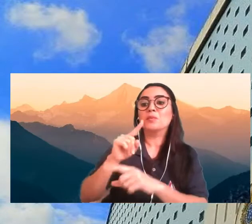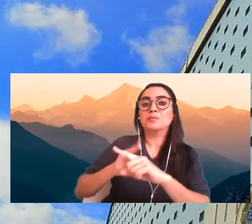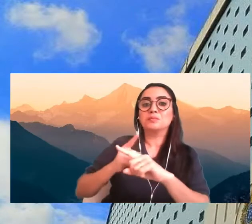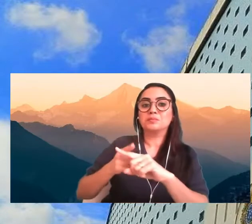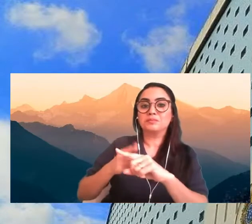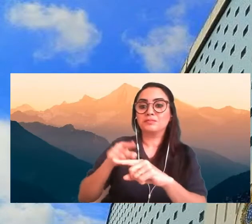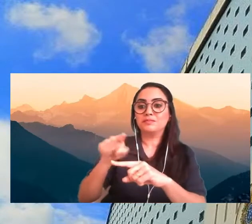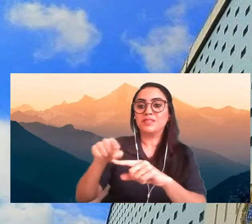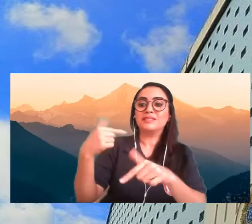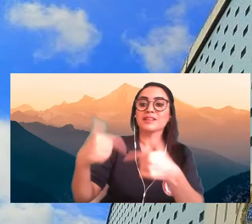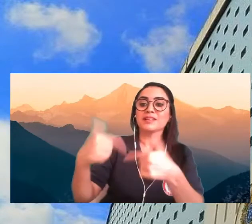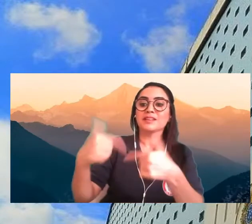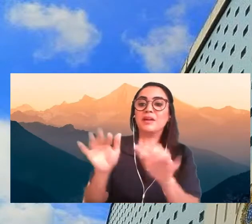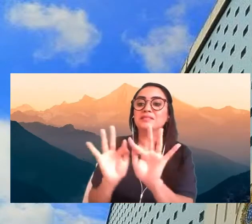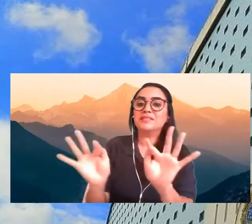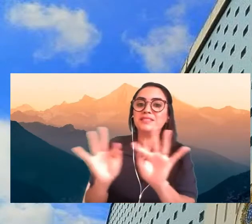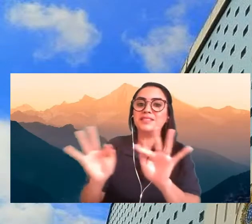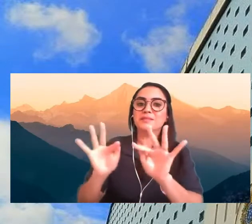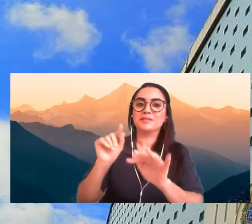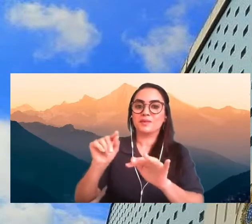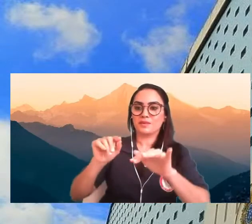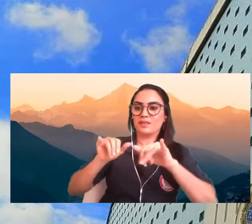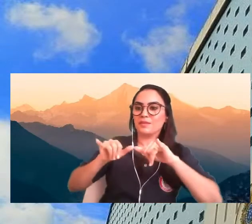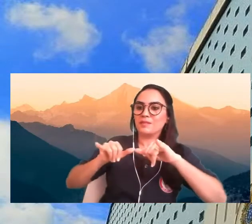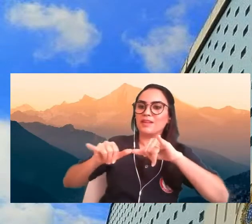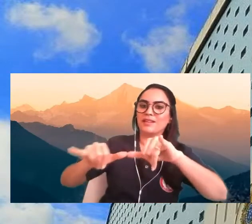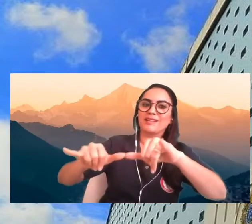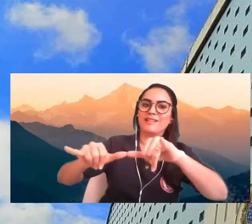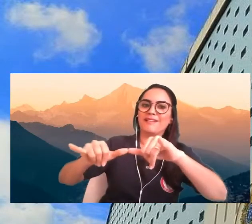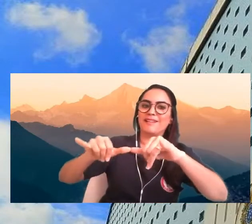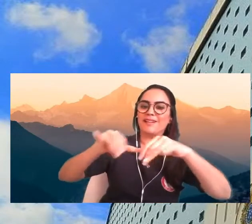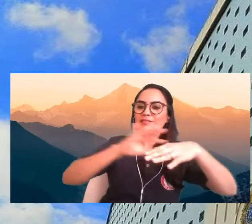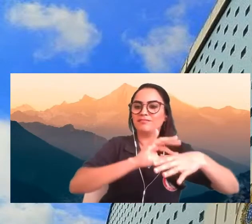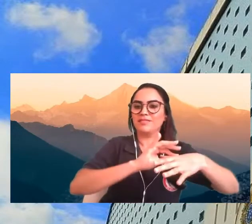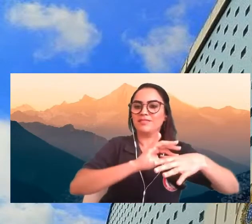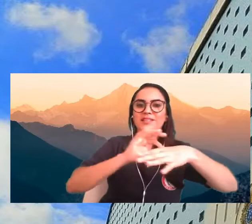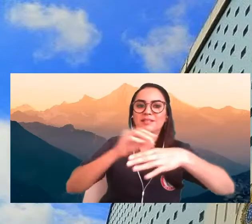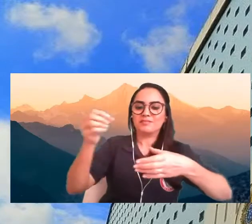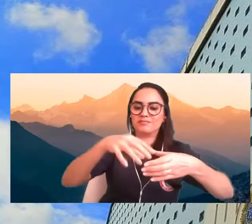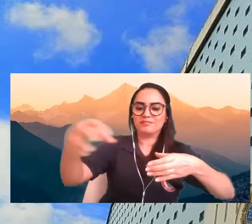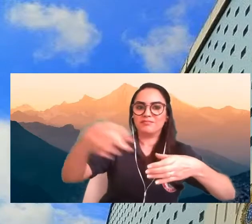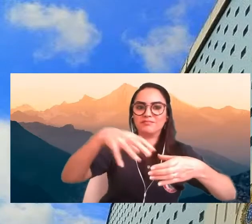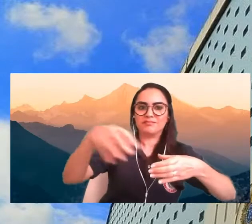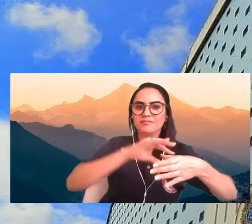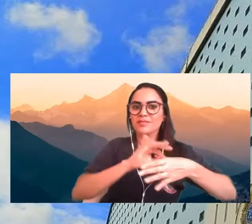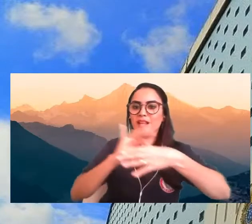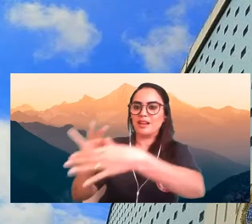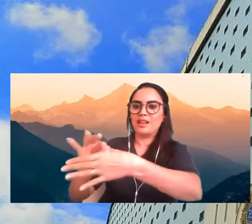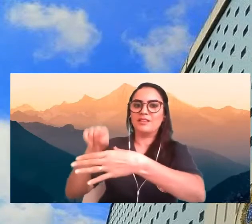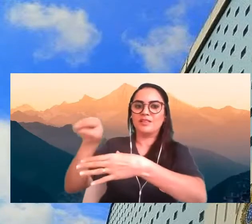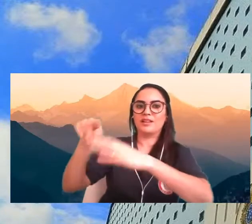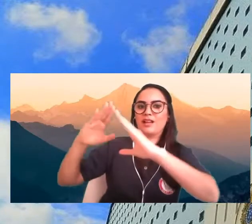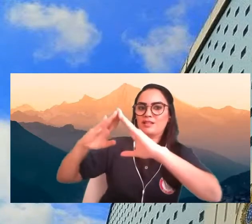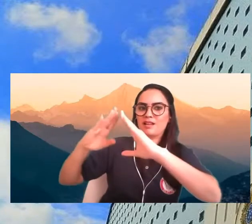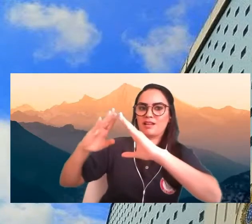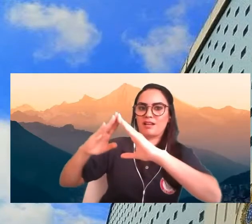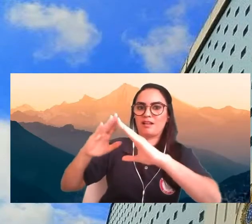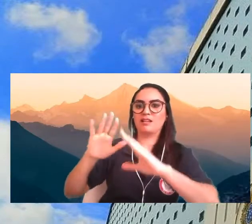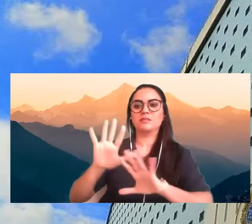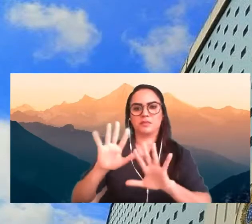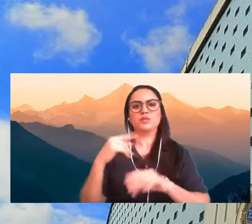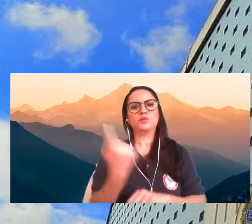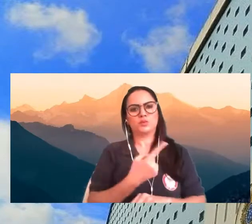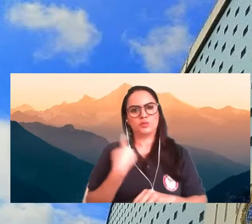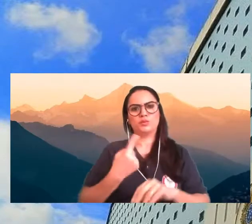entregadores de produtos nas casas, aos quais agradecemos e respeitamos muito, porque nos